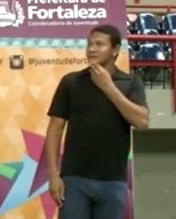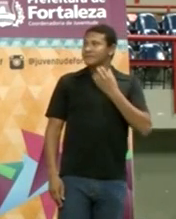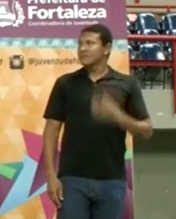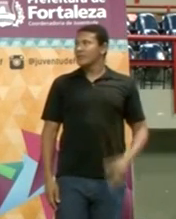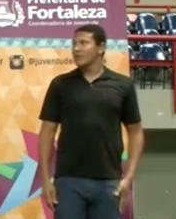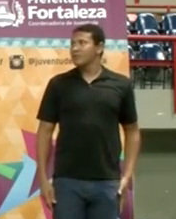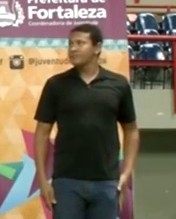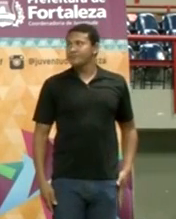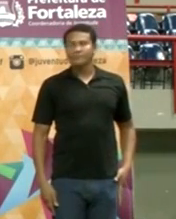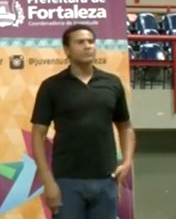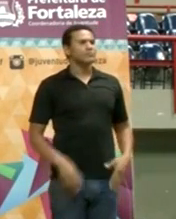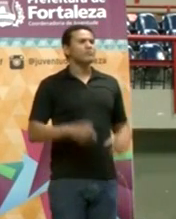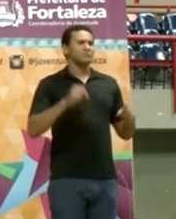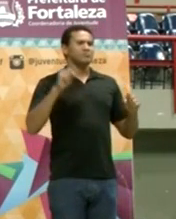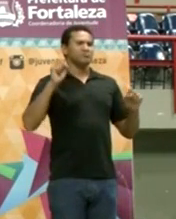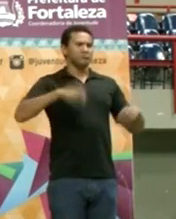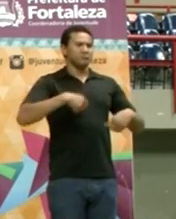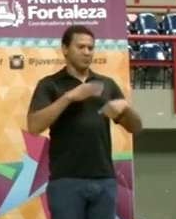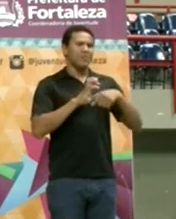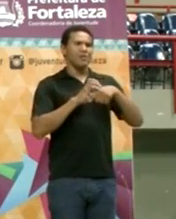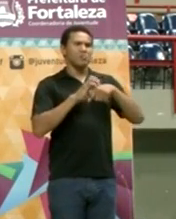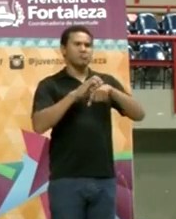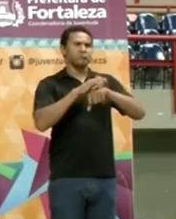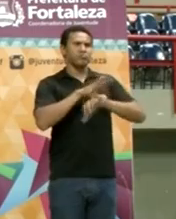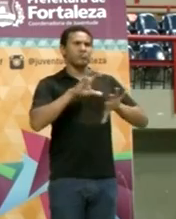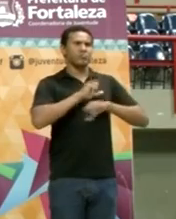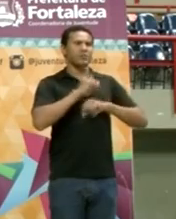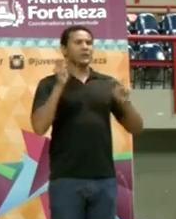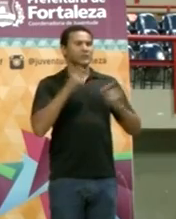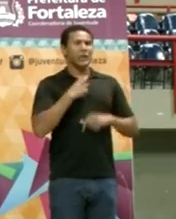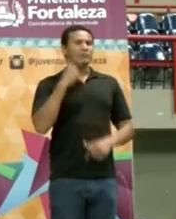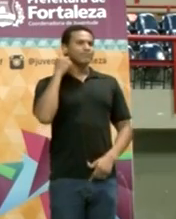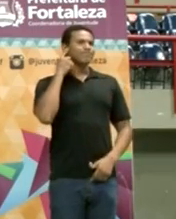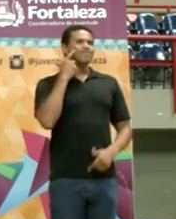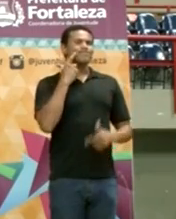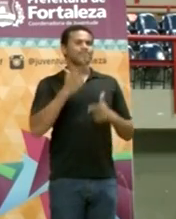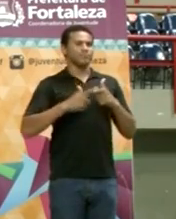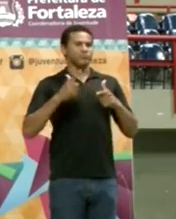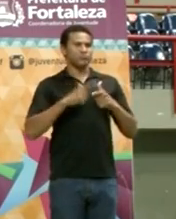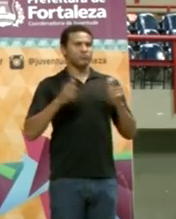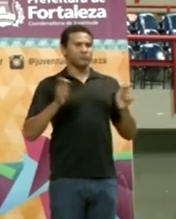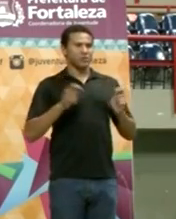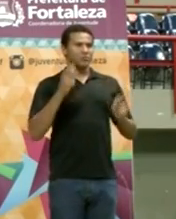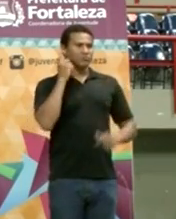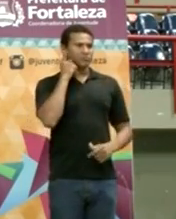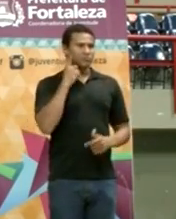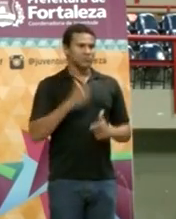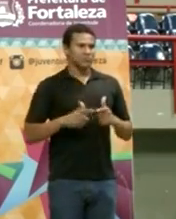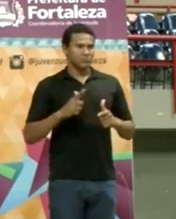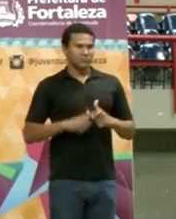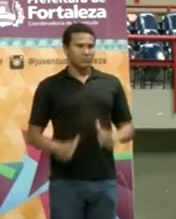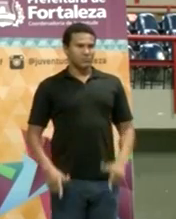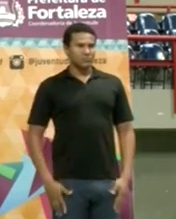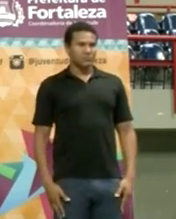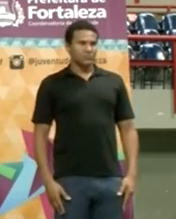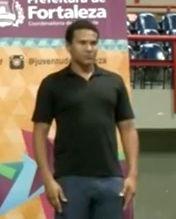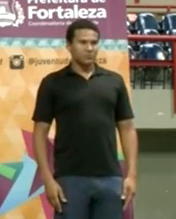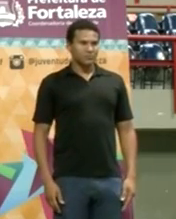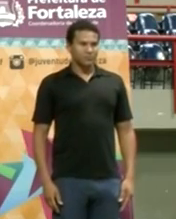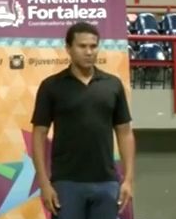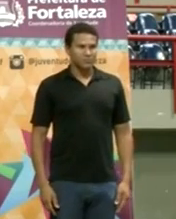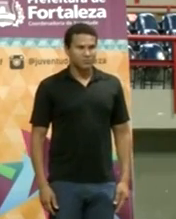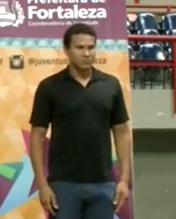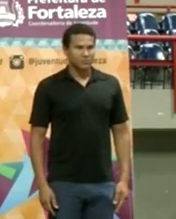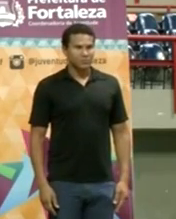Infecções bacterianas podem sim provocar problemas auditivos, tá, pessoal? Eu vou passar um videozinho para vocês, outro videozinho,